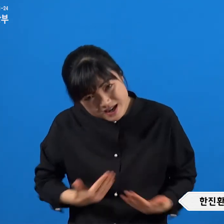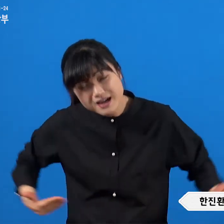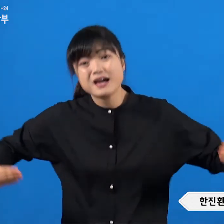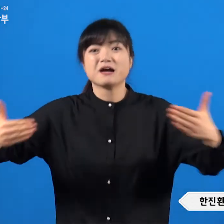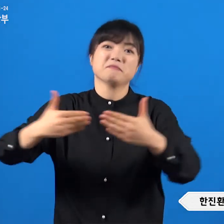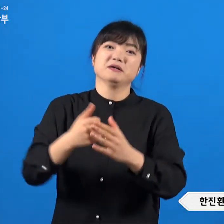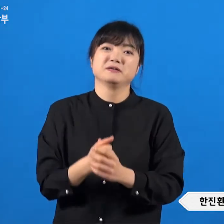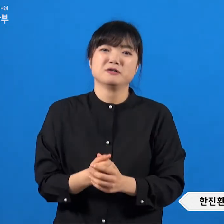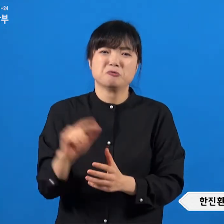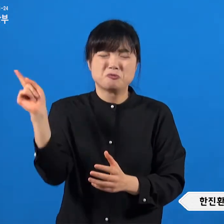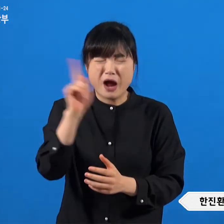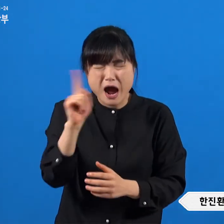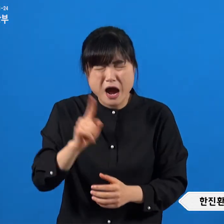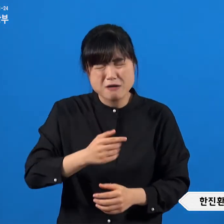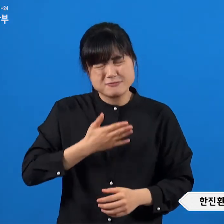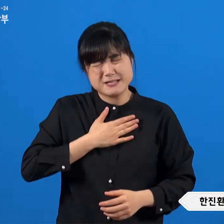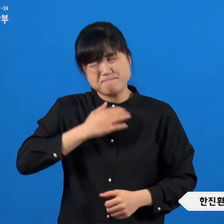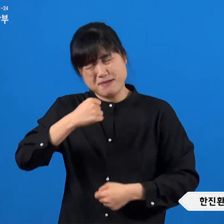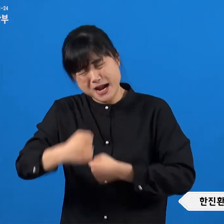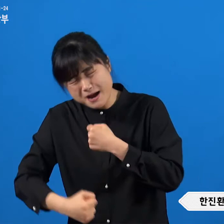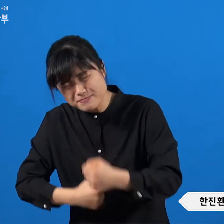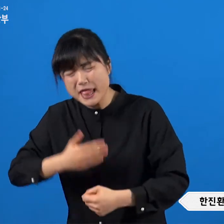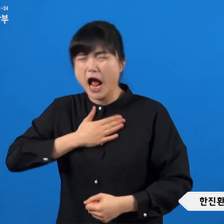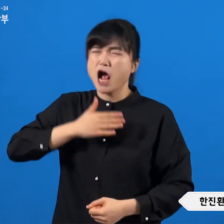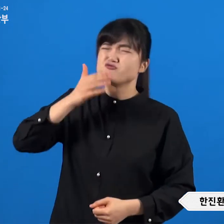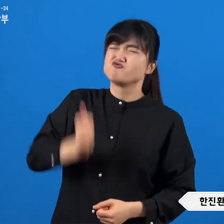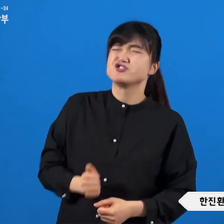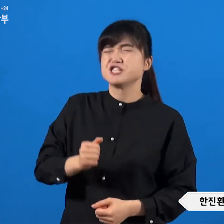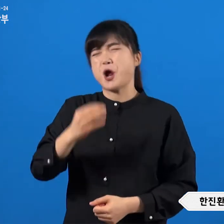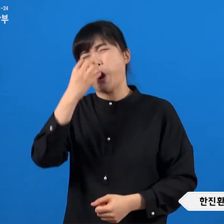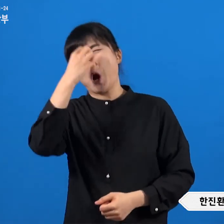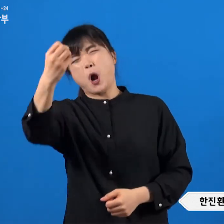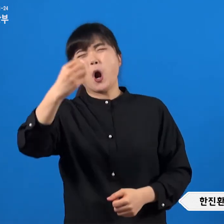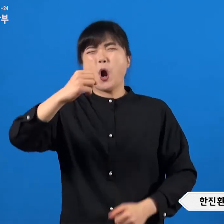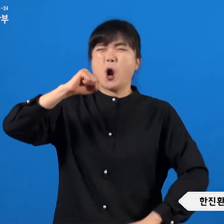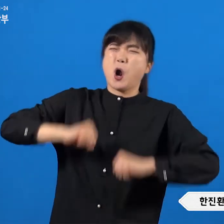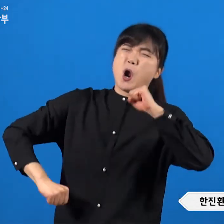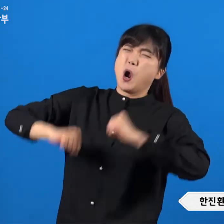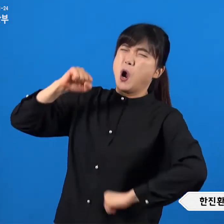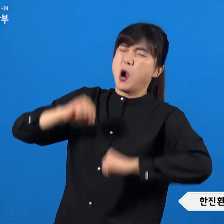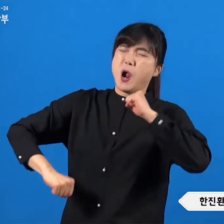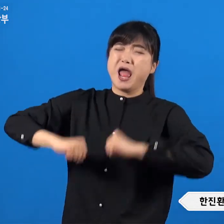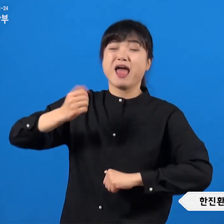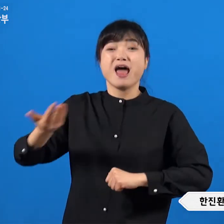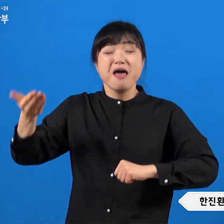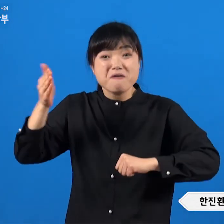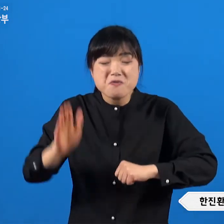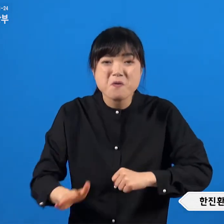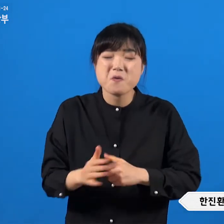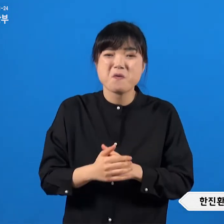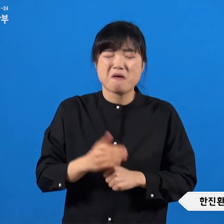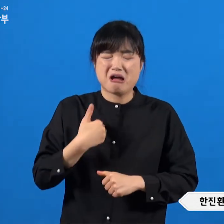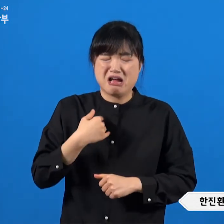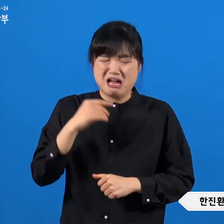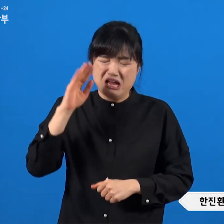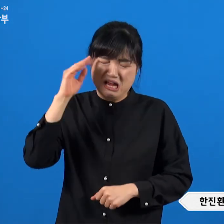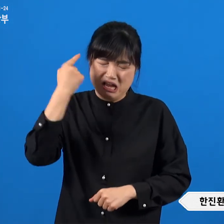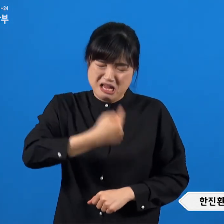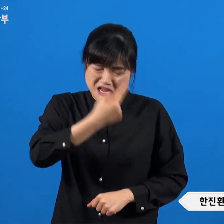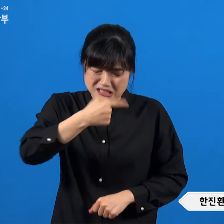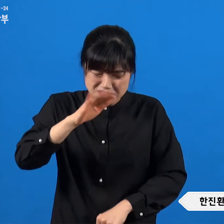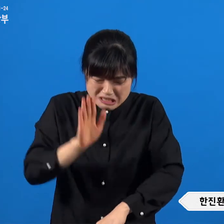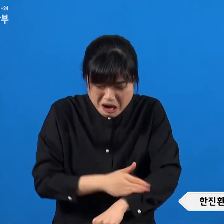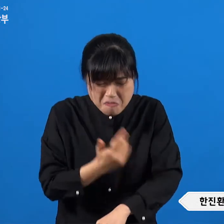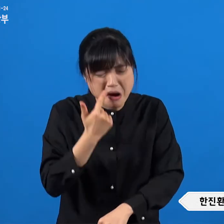우리가 아무리 주인이 되어서 내가 주인이라고 교만을 떨고 그렇게 살아도, 그래도 잘못을 깨닫고